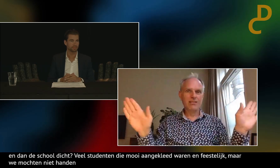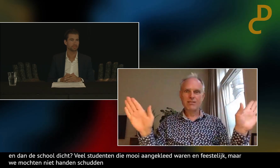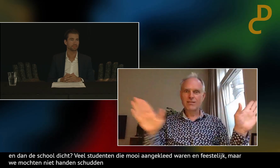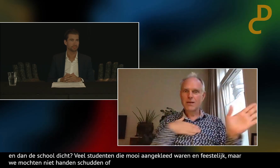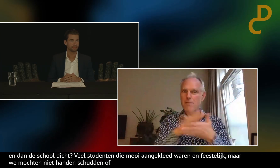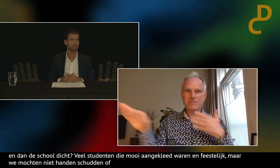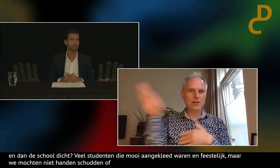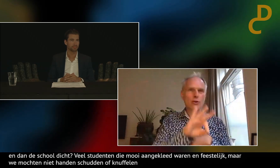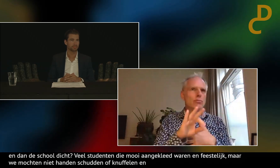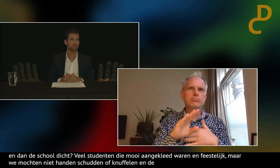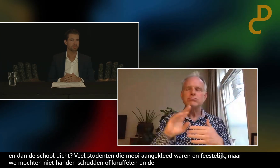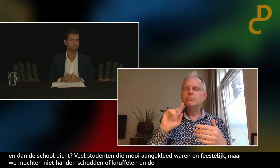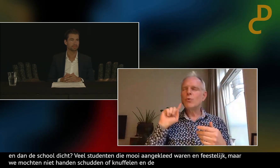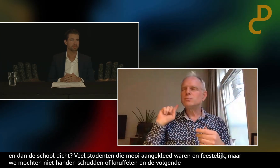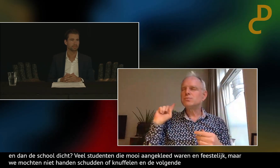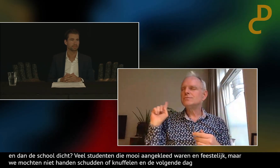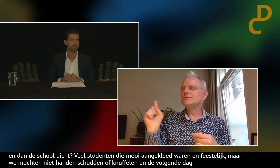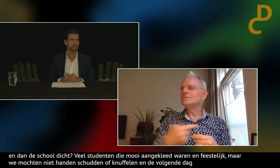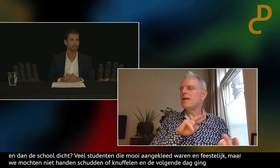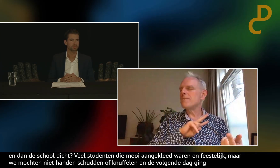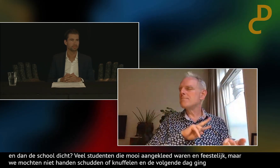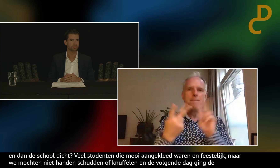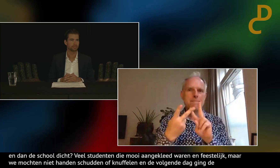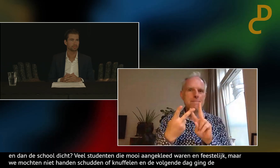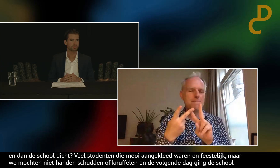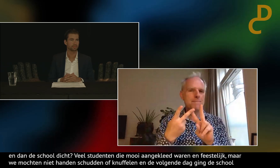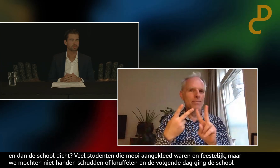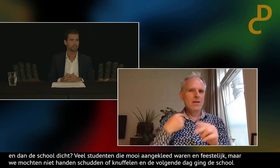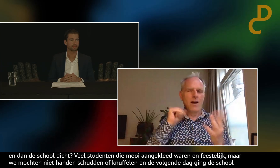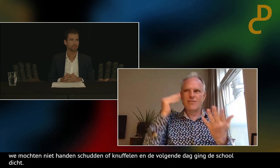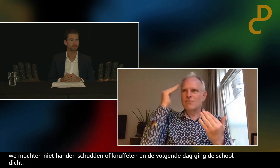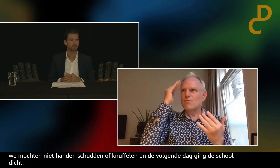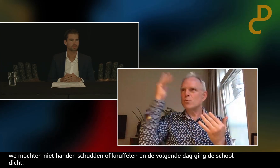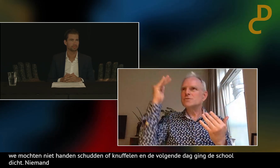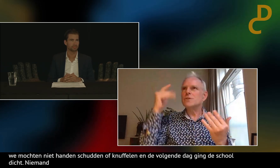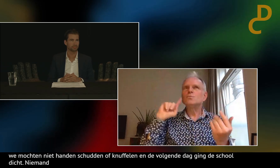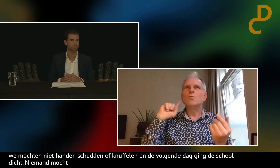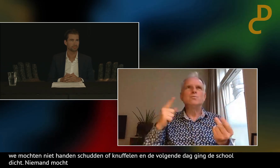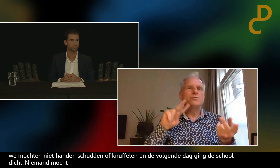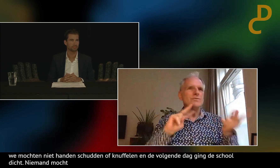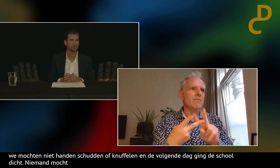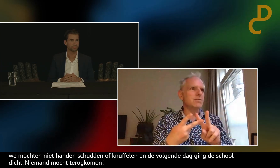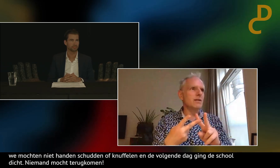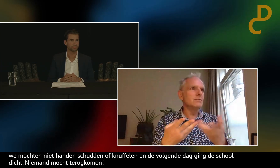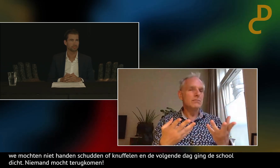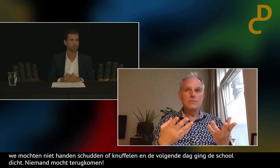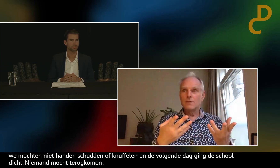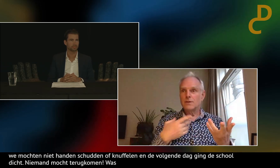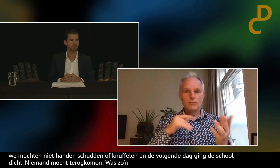naar de diploma-uitreiking. Niemand mocht meer terugkomen. Dat was echt zo'n verandering. Ik kon me dat gewoon niet voorstellen,